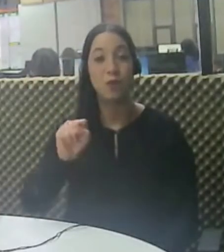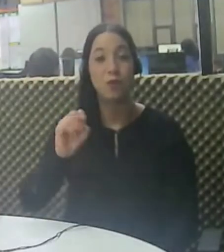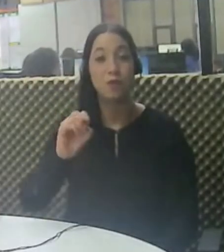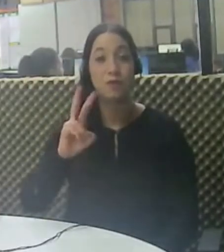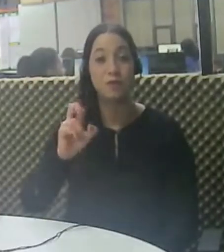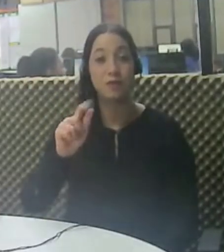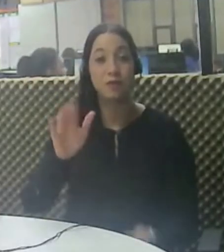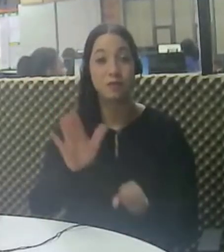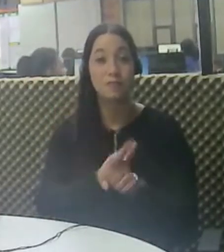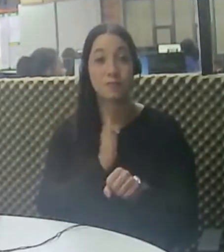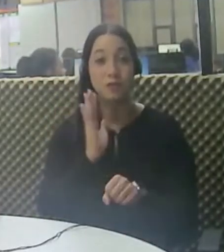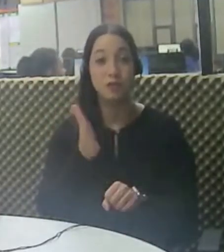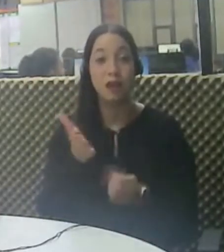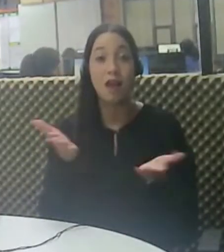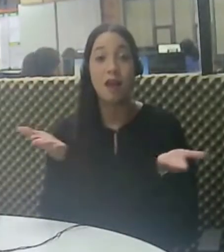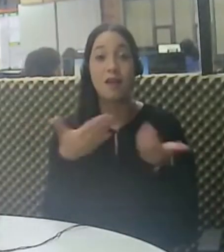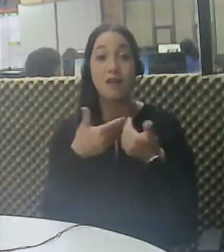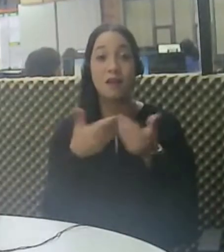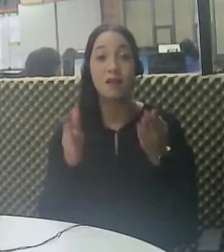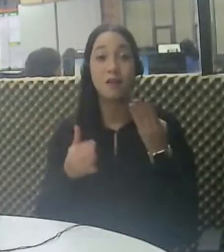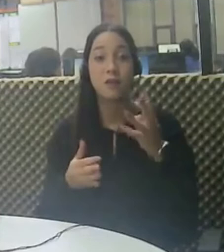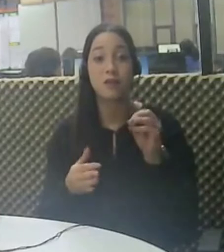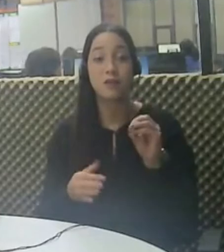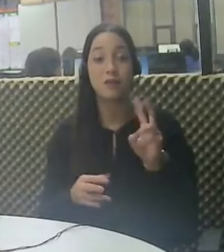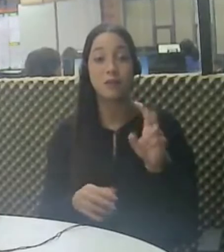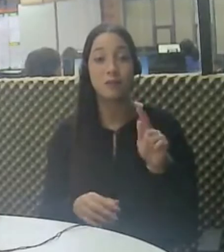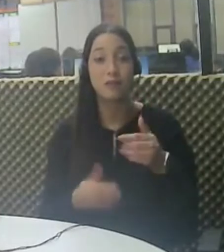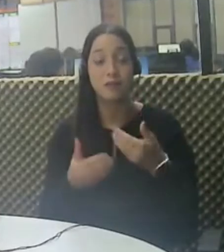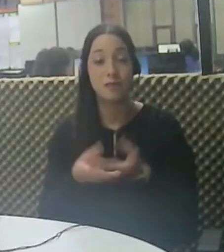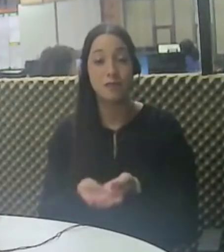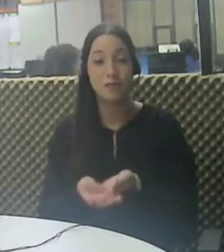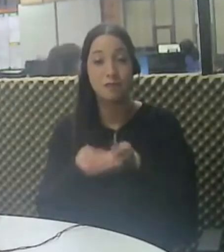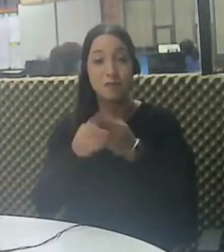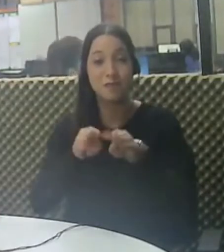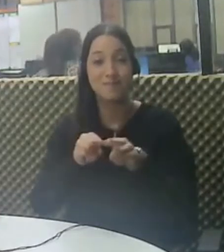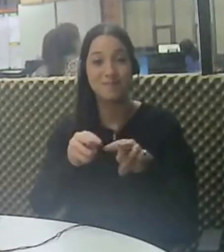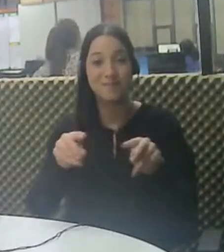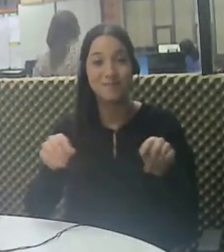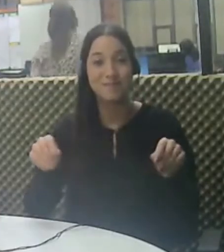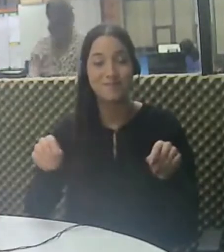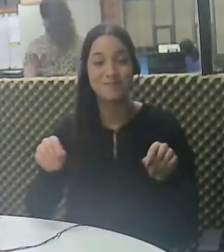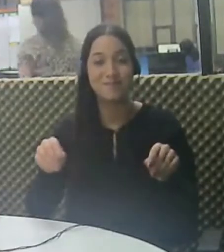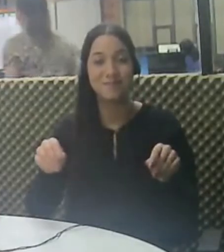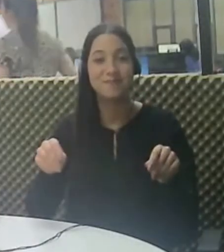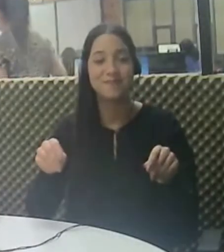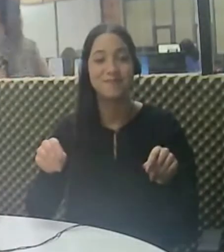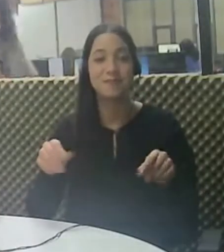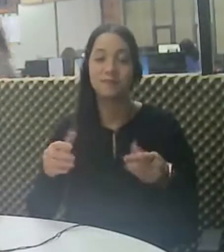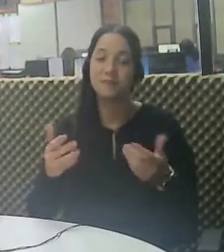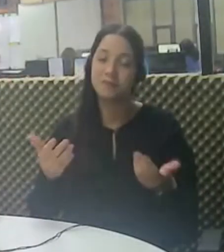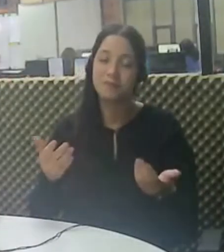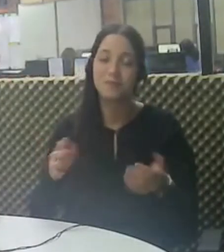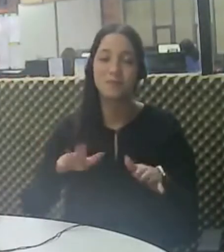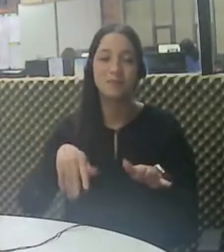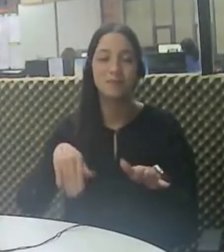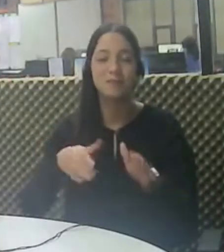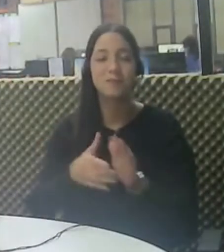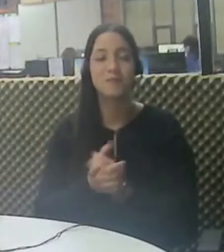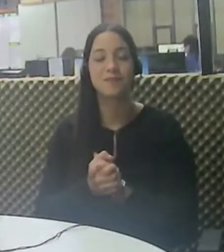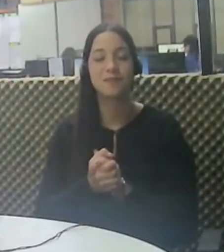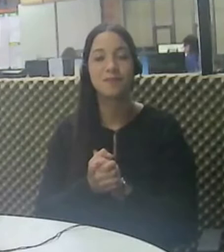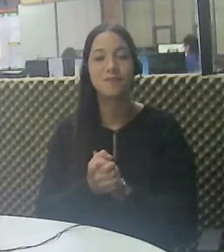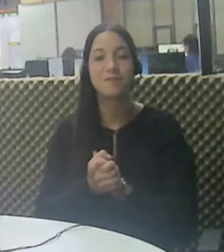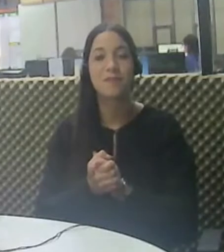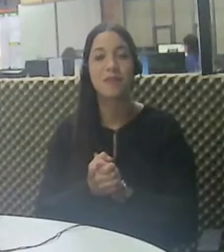já preenchidas. Agora nós abrimos 40 vagas para o vôlei de areia, isto é, o vôlei de praia.